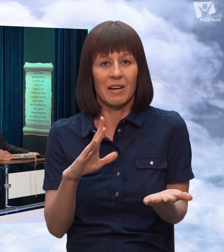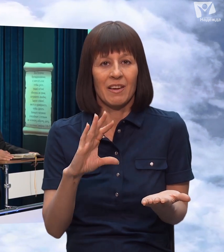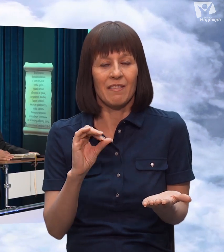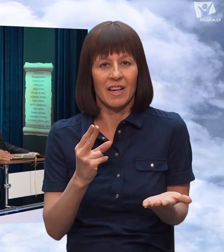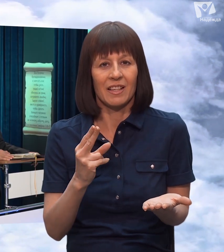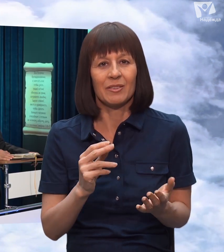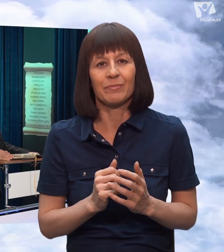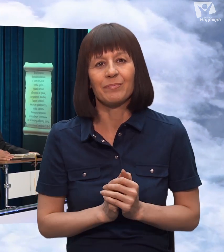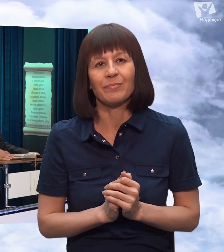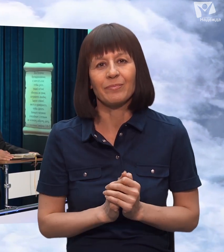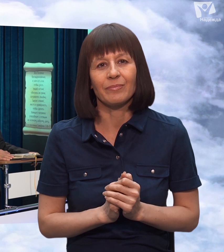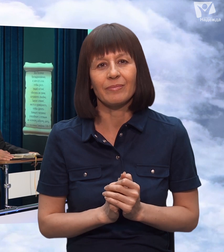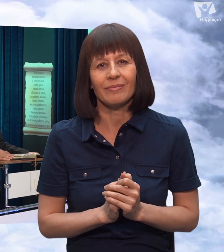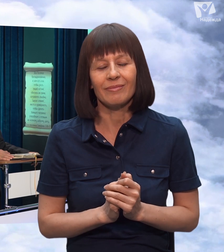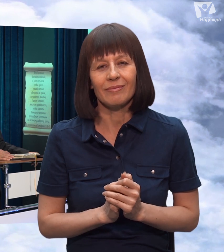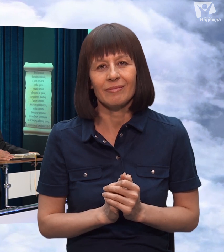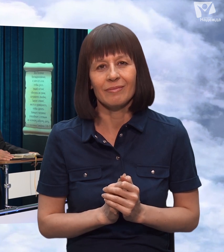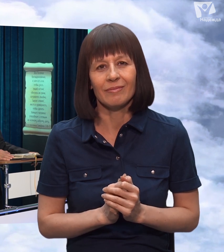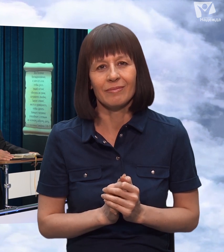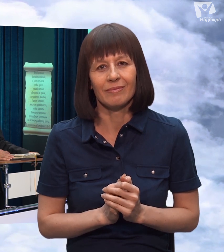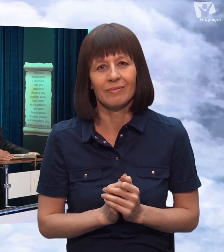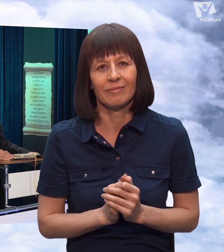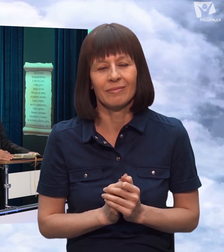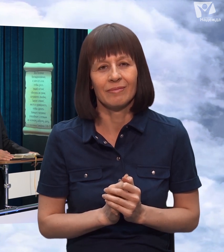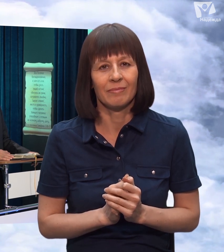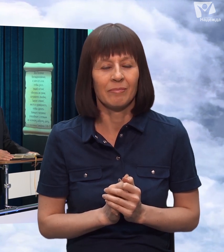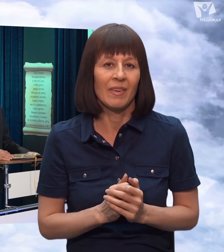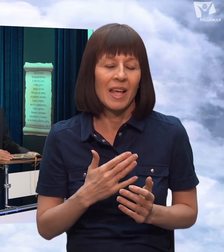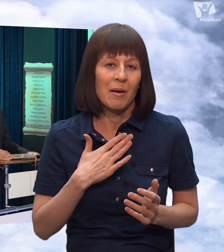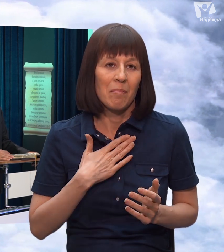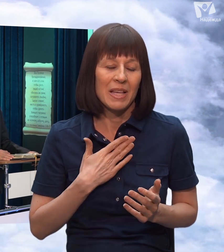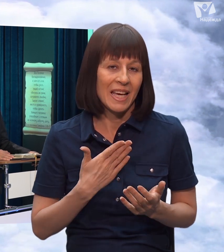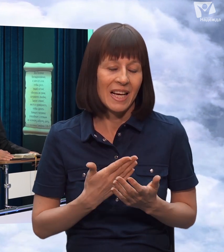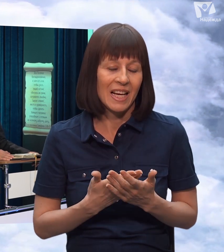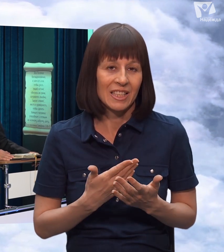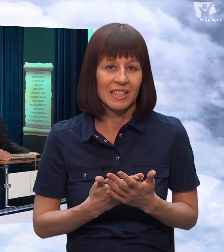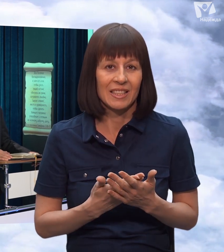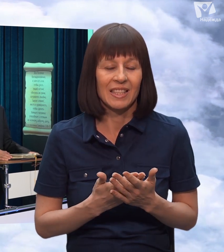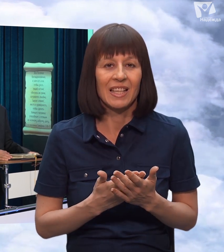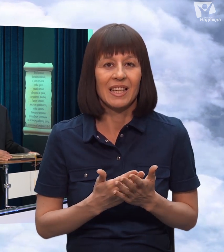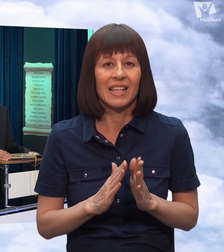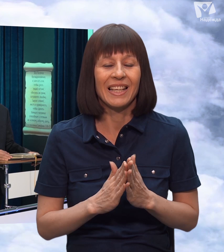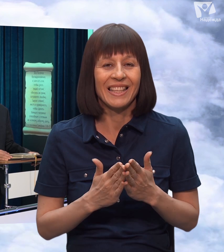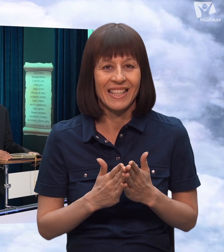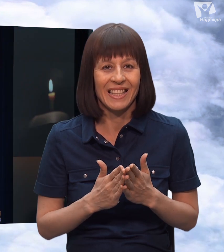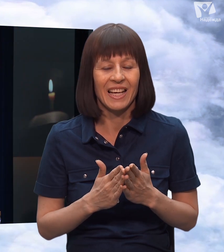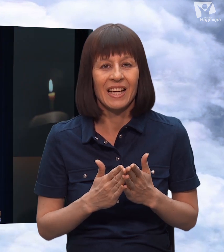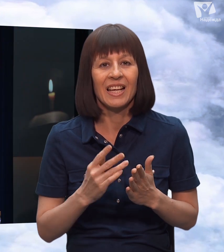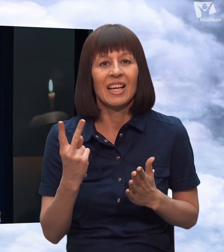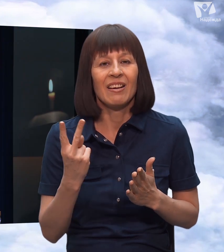положительным опытом нашей нашей с вами жизни мне кажется книга второзаконие обращена к